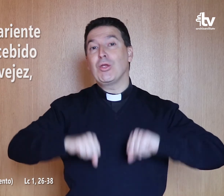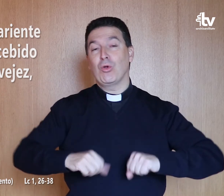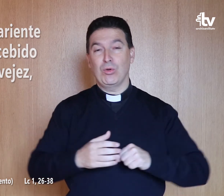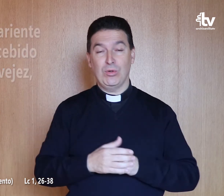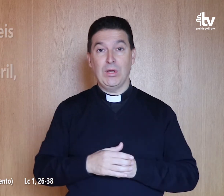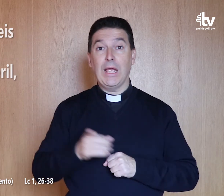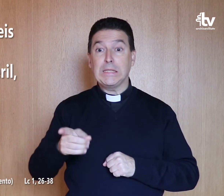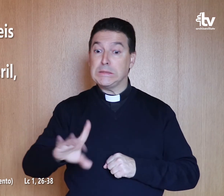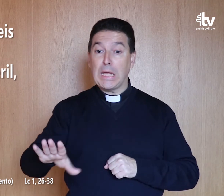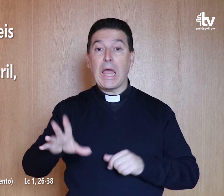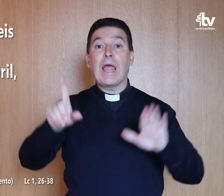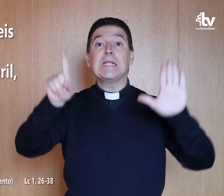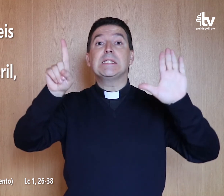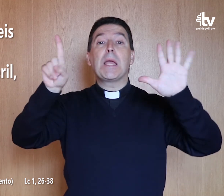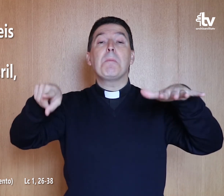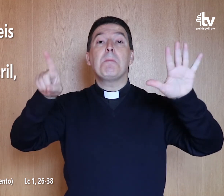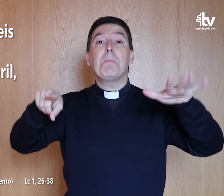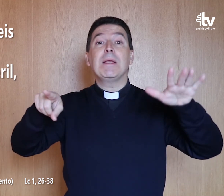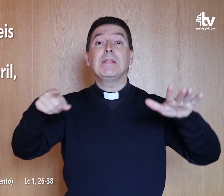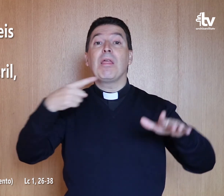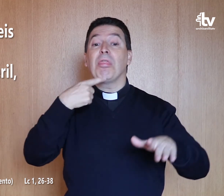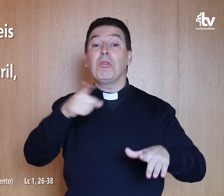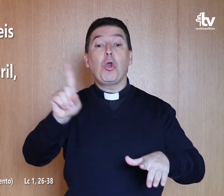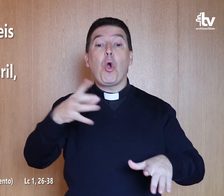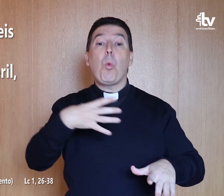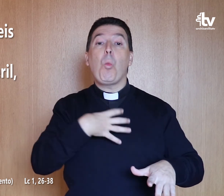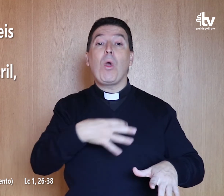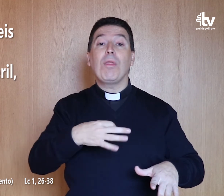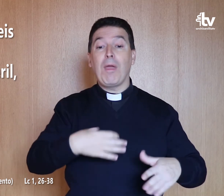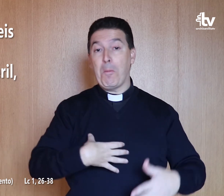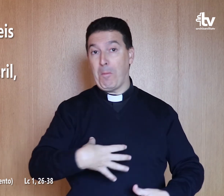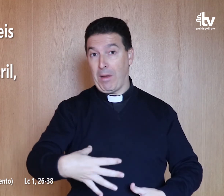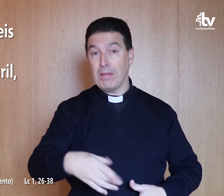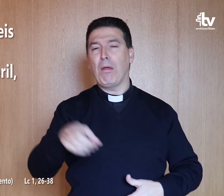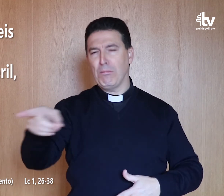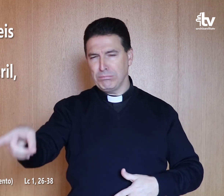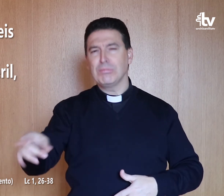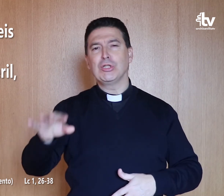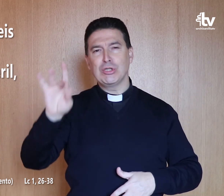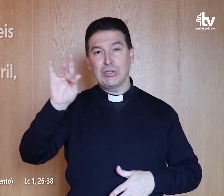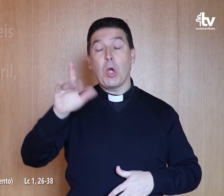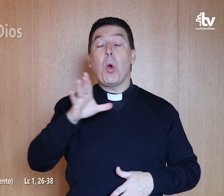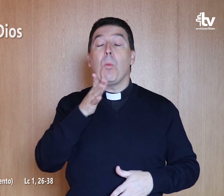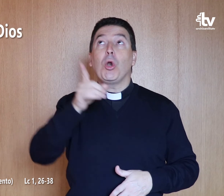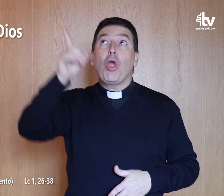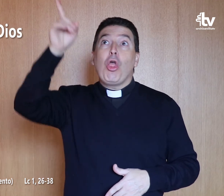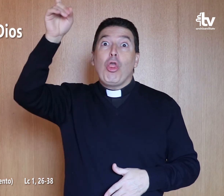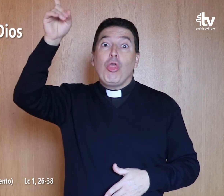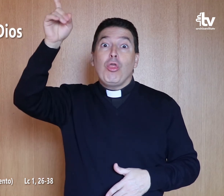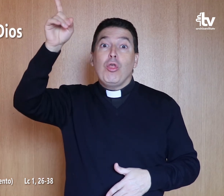y ya está de seis meses la que llamaban estéril, porque para Dios